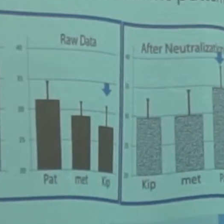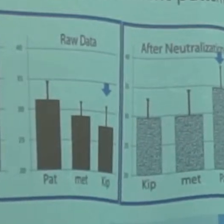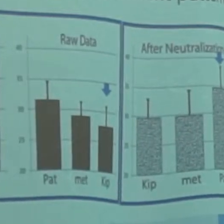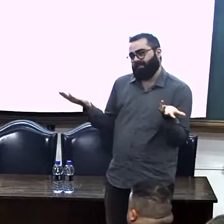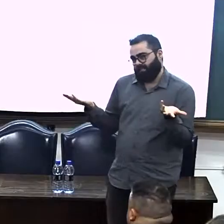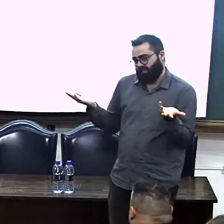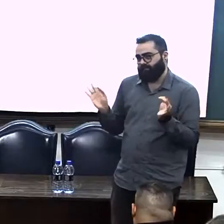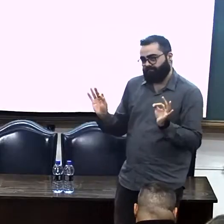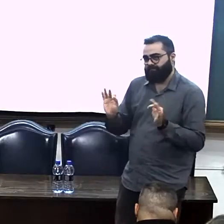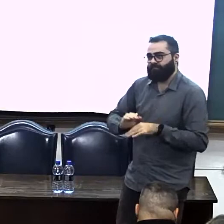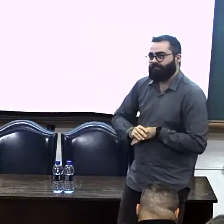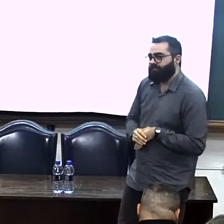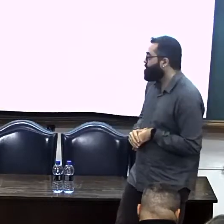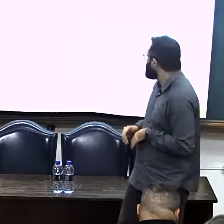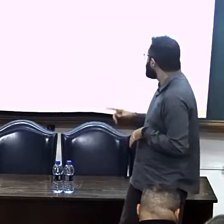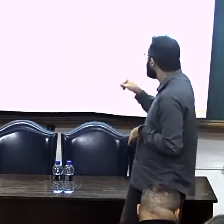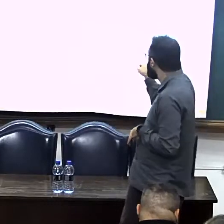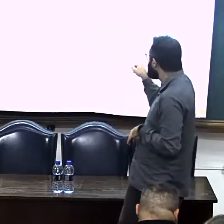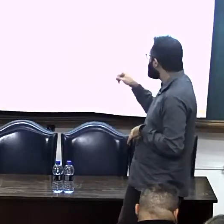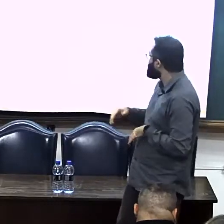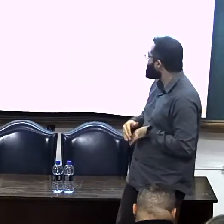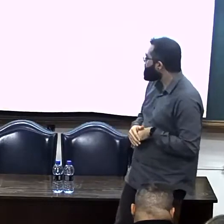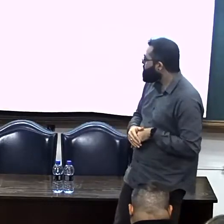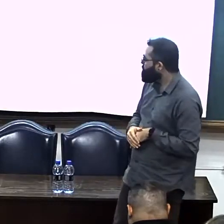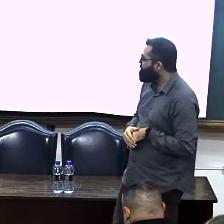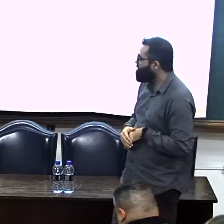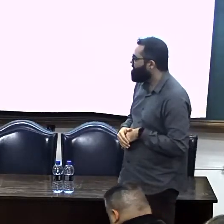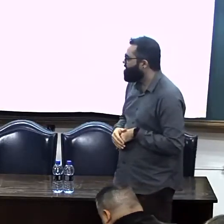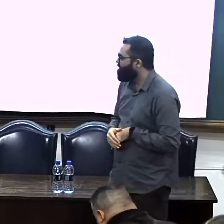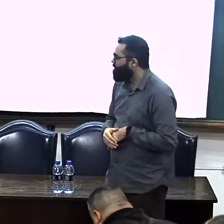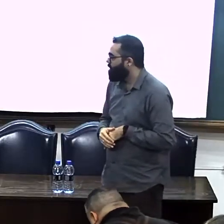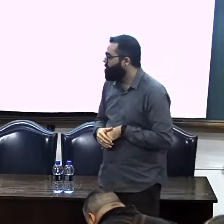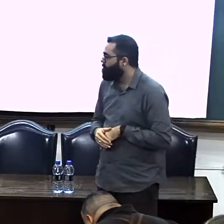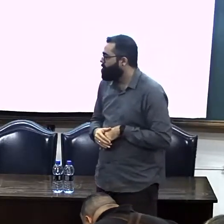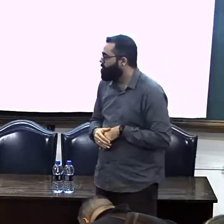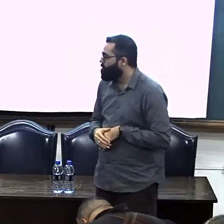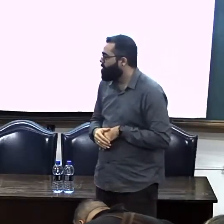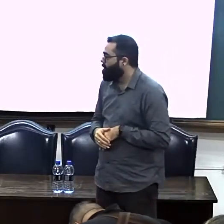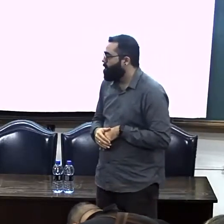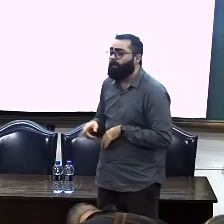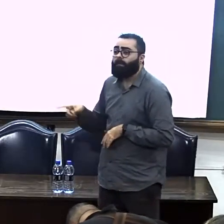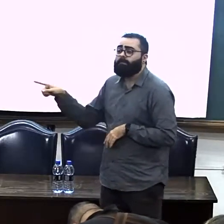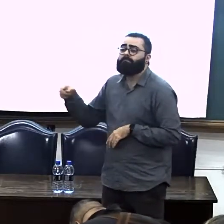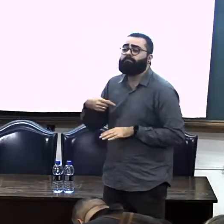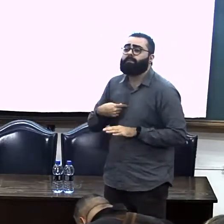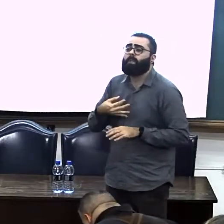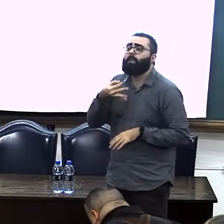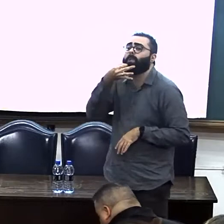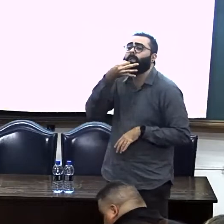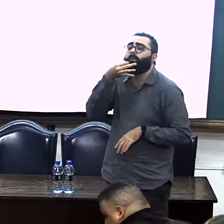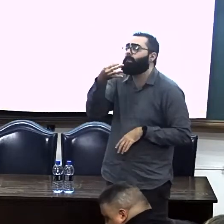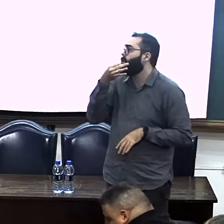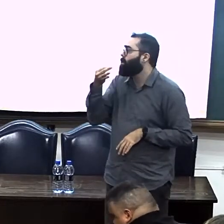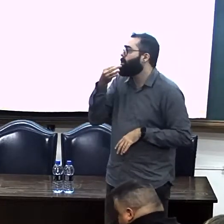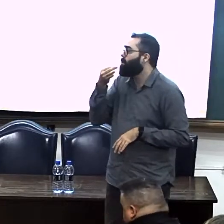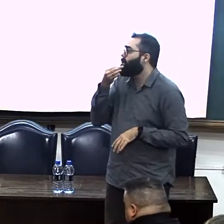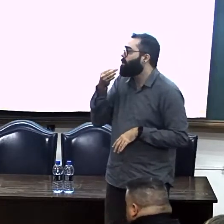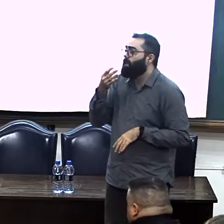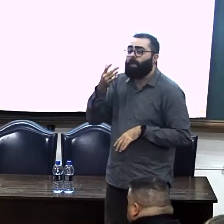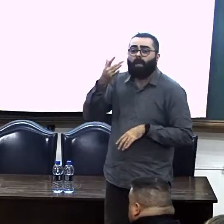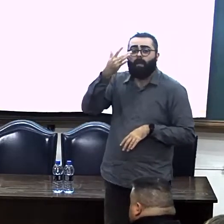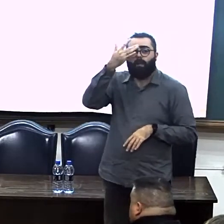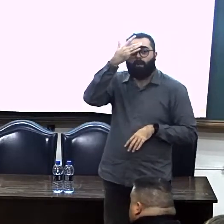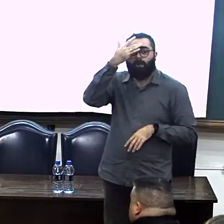vogais diferentes? Tá? Essa é a questão. Eu só vou fazer uma observação, né? Às vezes o pessoal fica assim, putz, mas